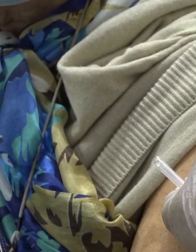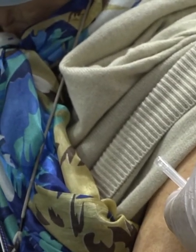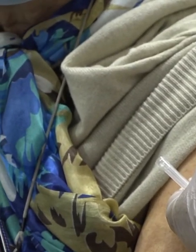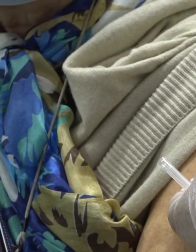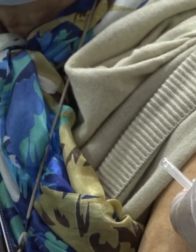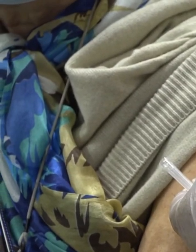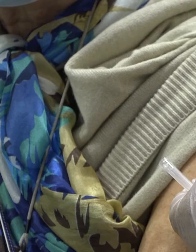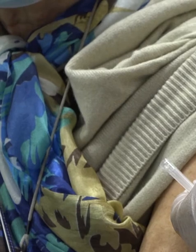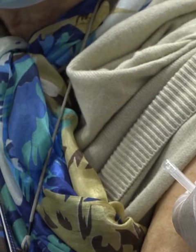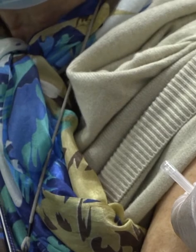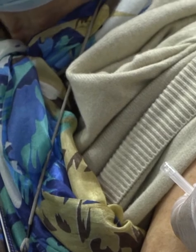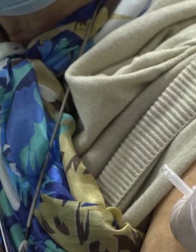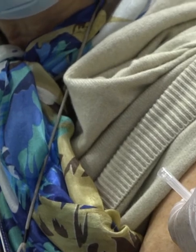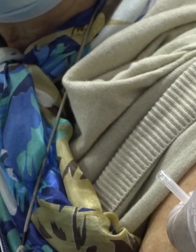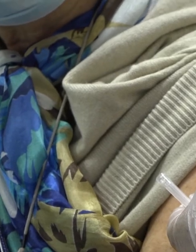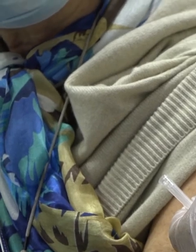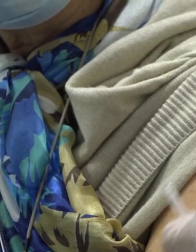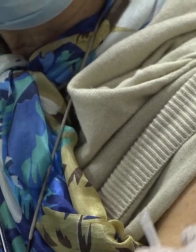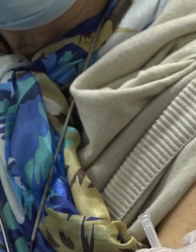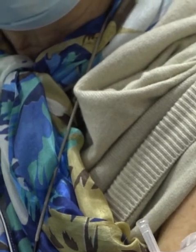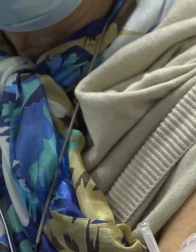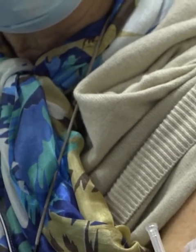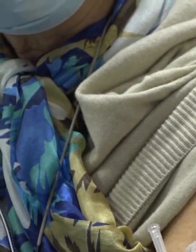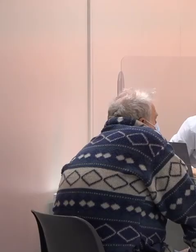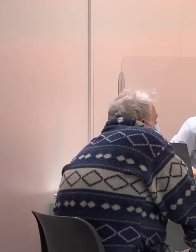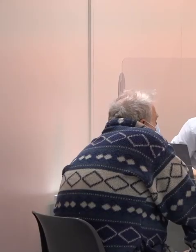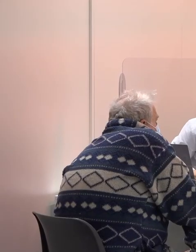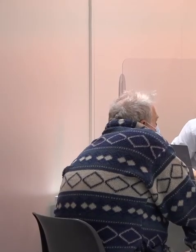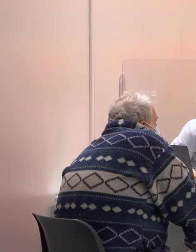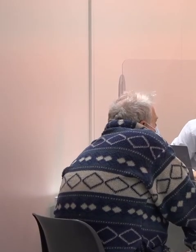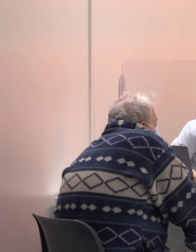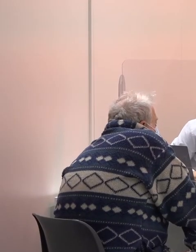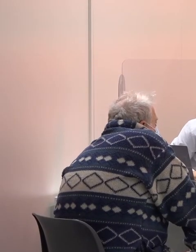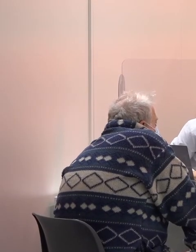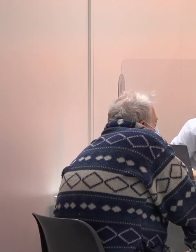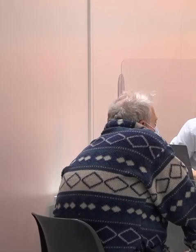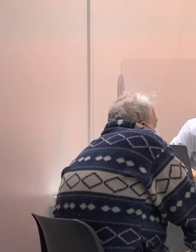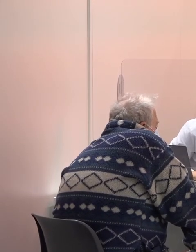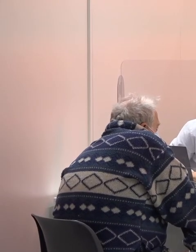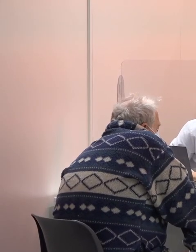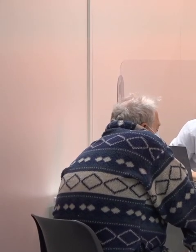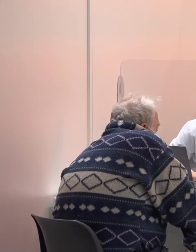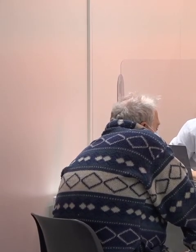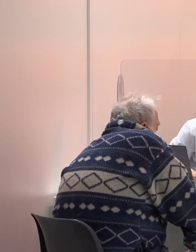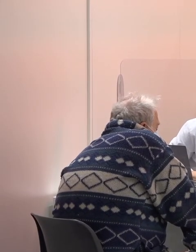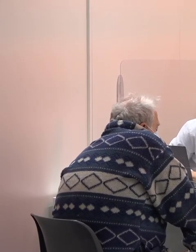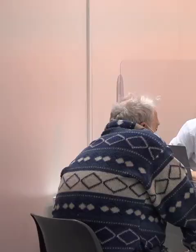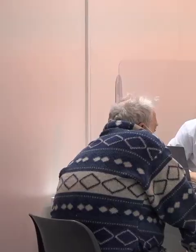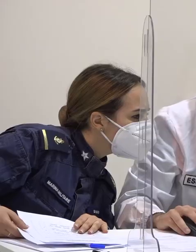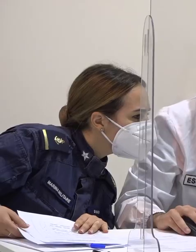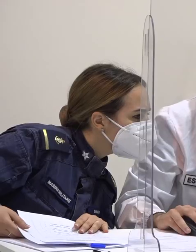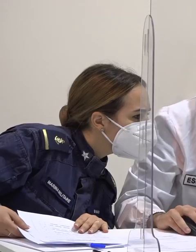la soglia limite del 30%. L'RT allo 0,96, con l'incidenza di 160 contagi ogni